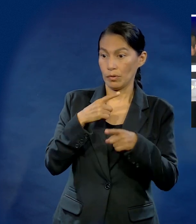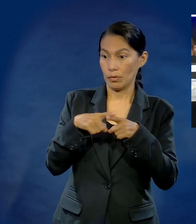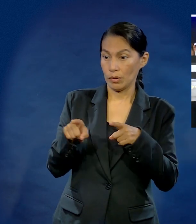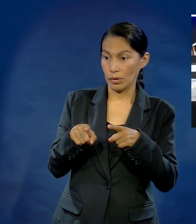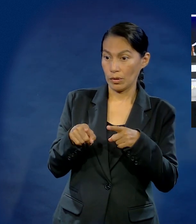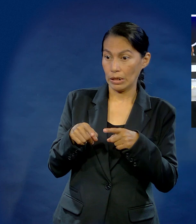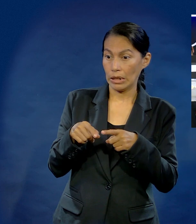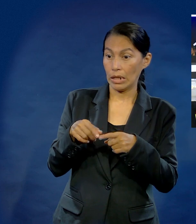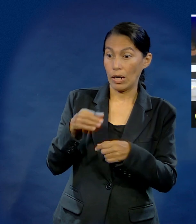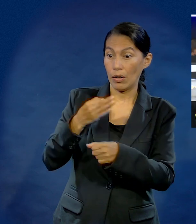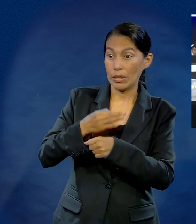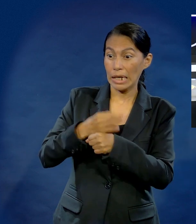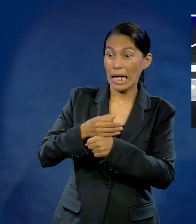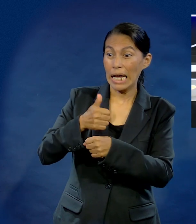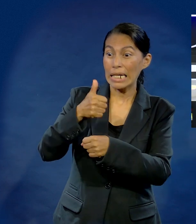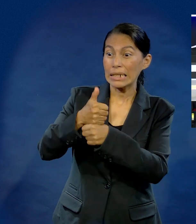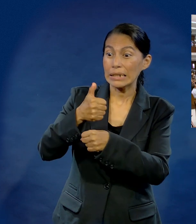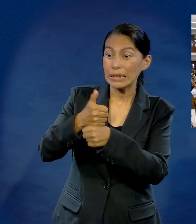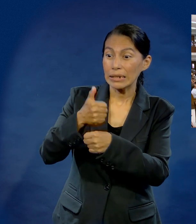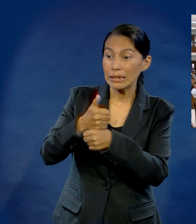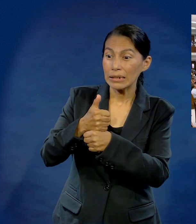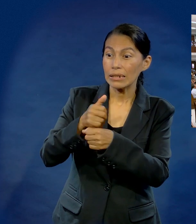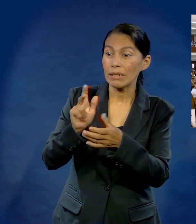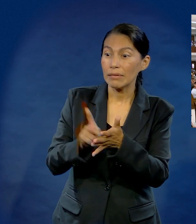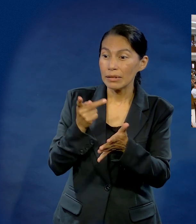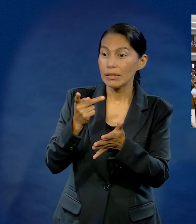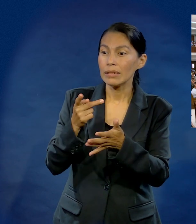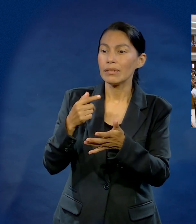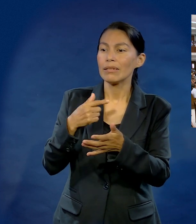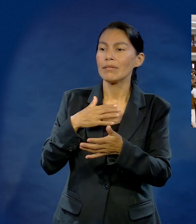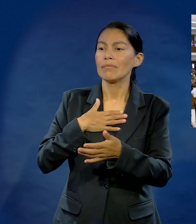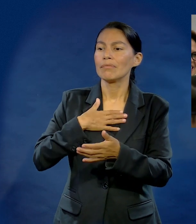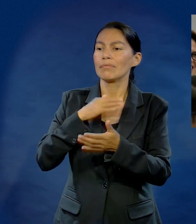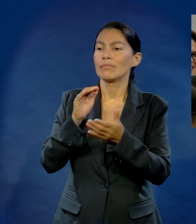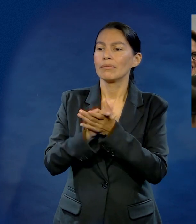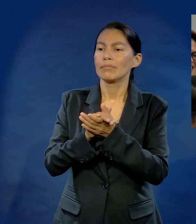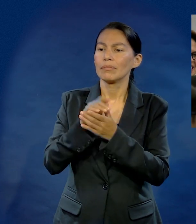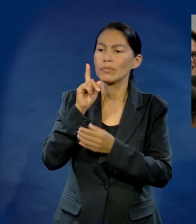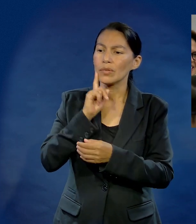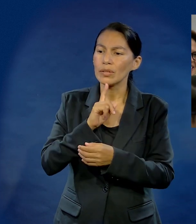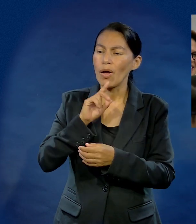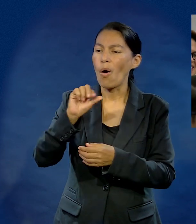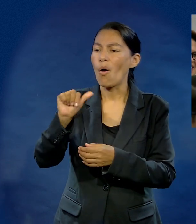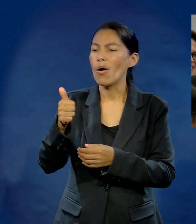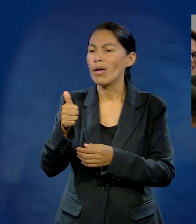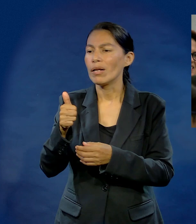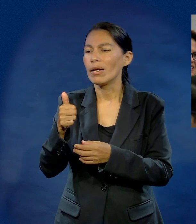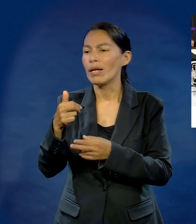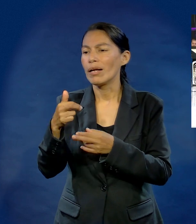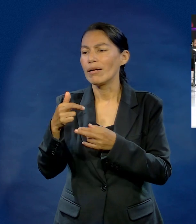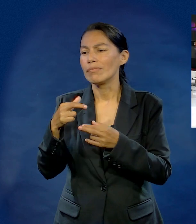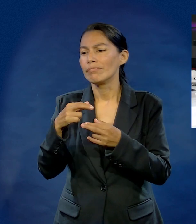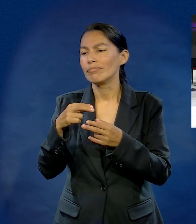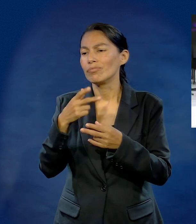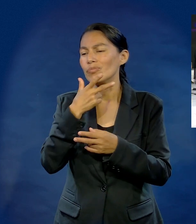me dice, mi hijo le dijo que viniera, ¿verdad? Está bien, yo le voy a decir, si no estamos divorciando,